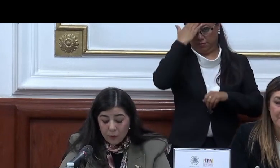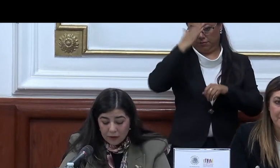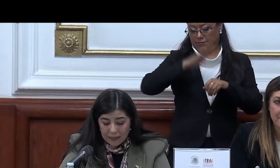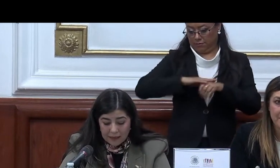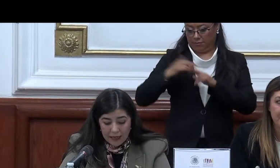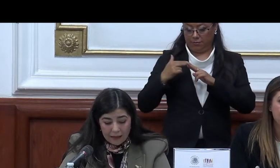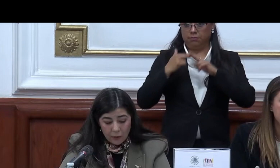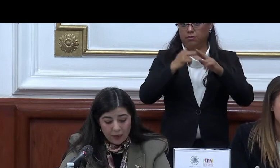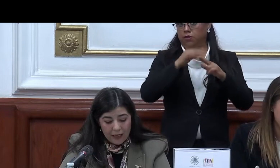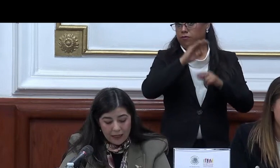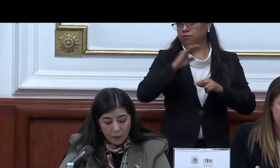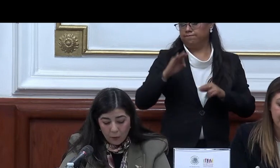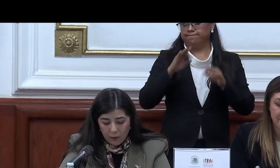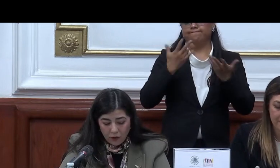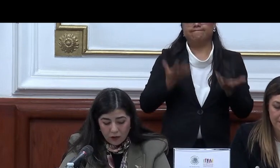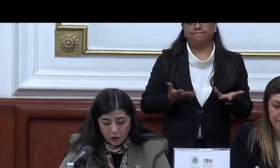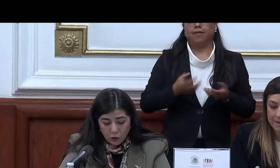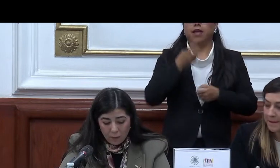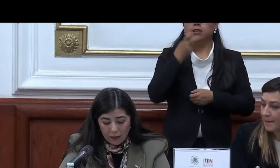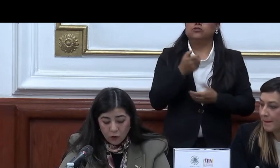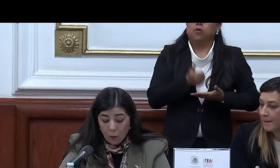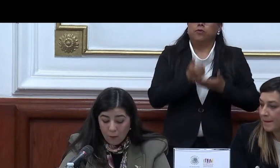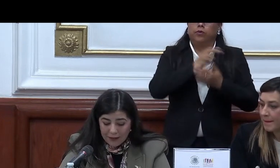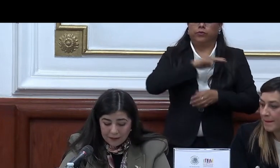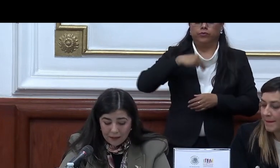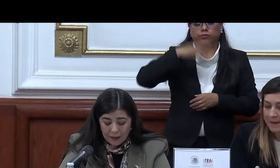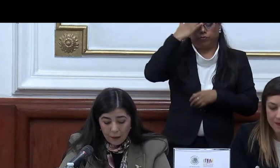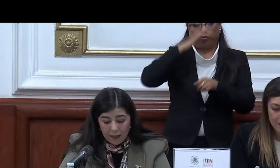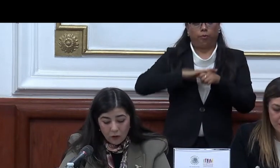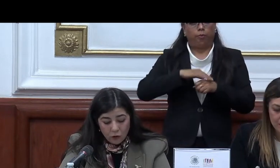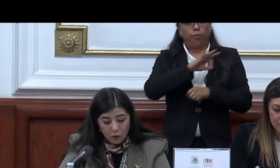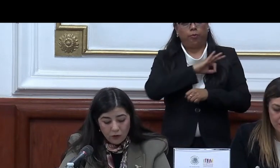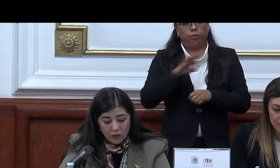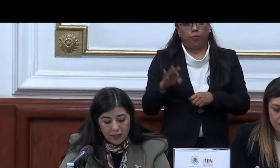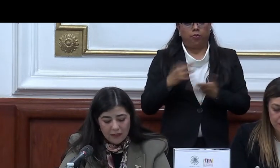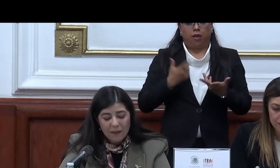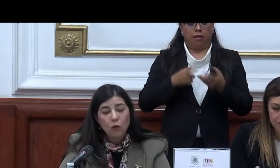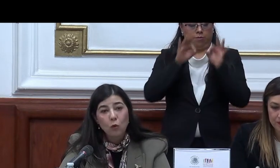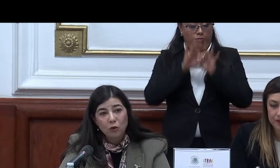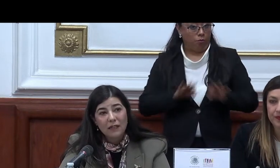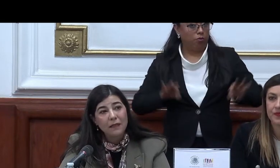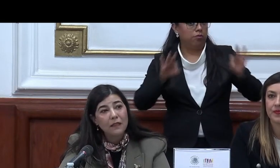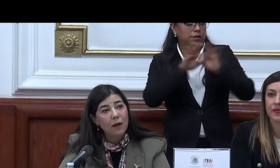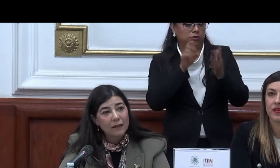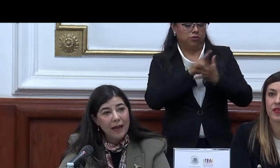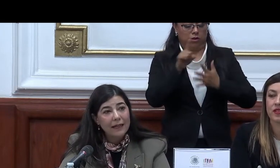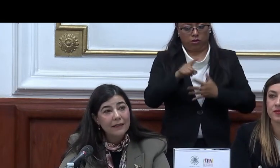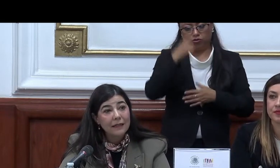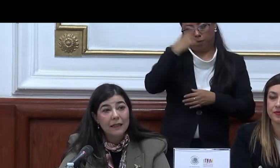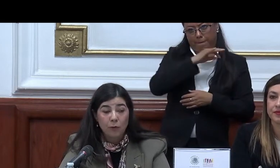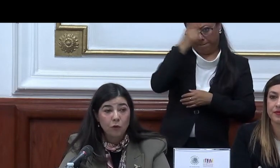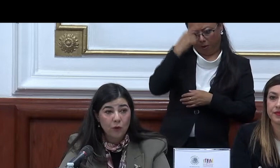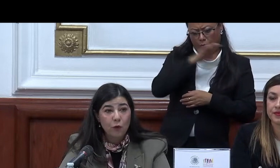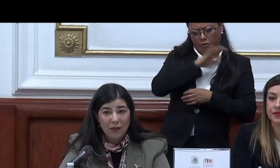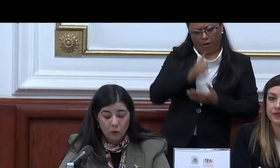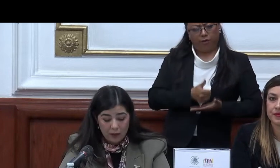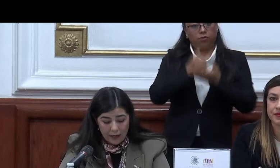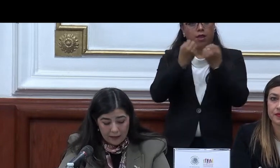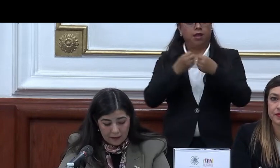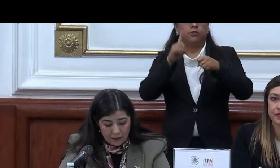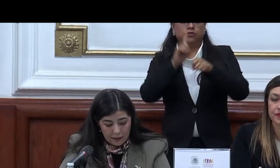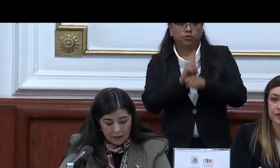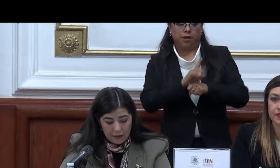la importancia de proteger y promover los derechos humanos como base para construir sociedades más justas, más igualitarias y, por supuesto, más